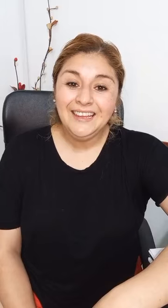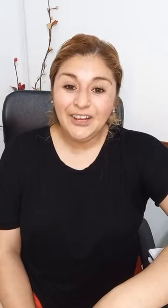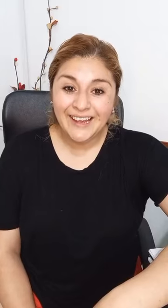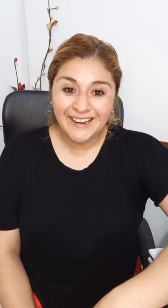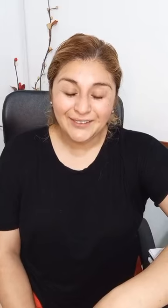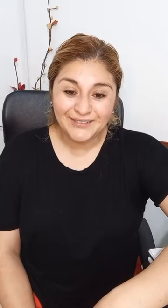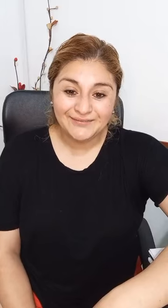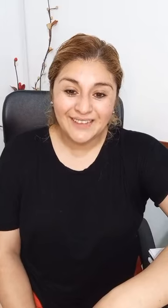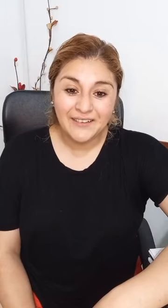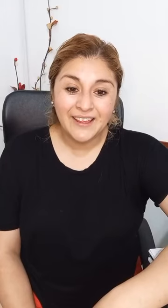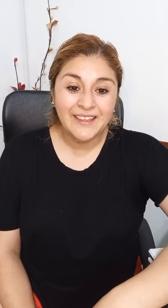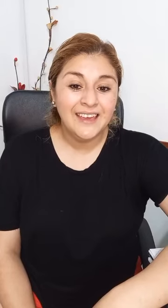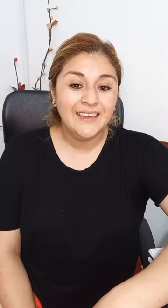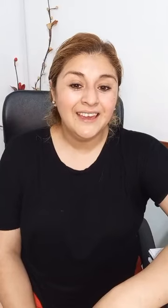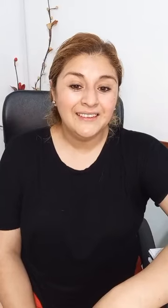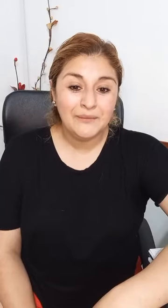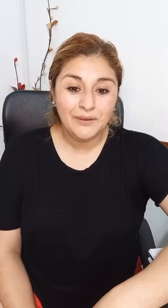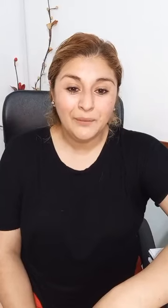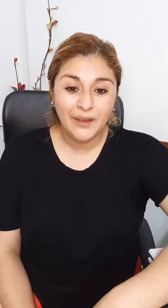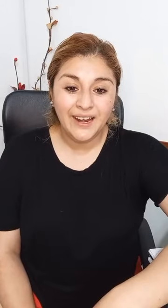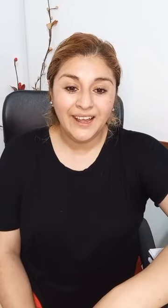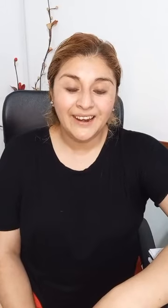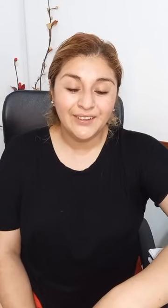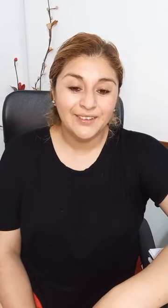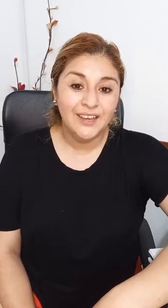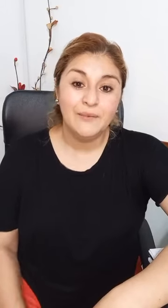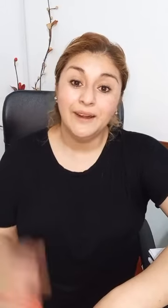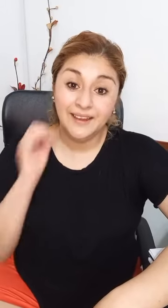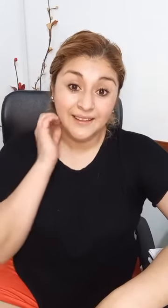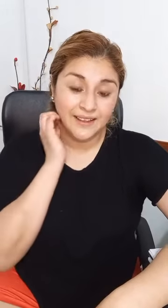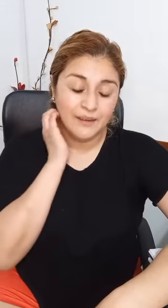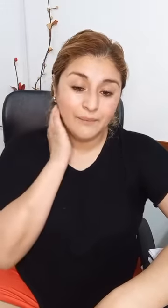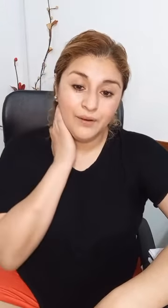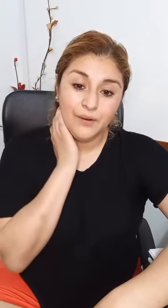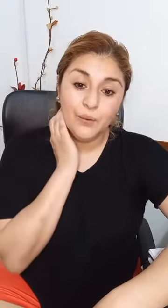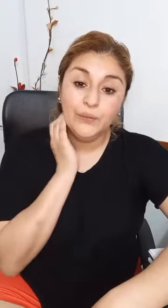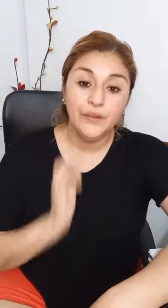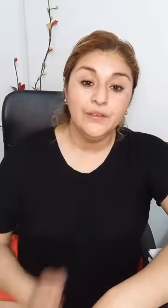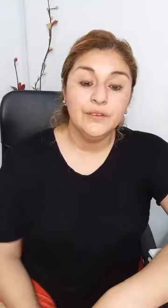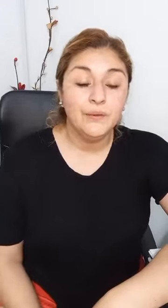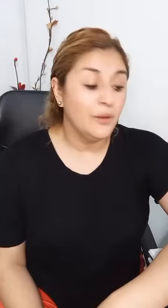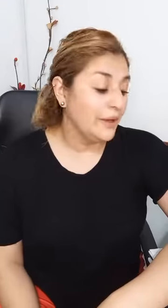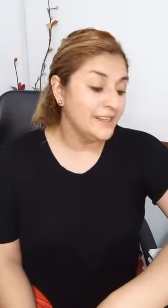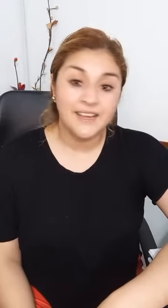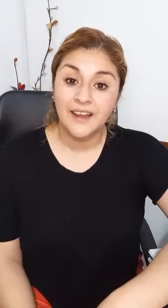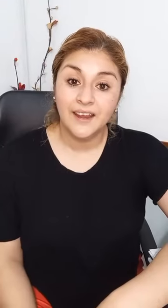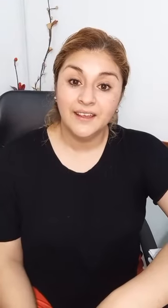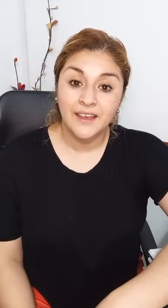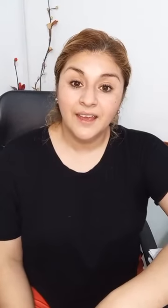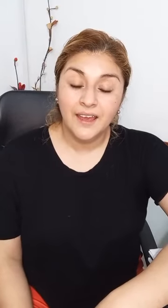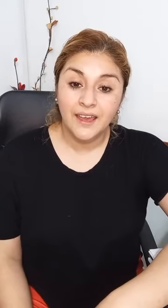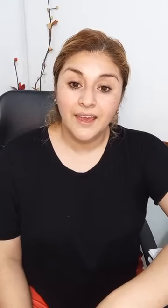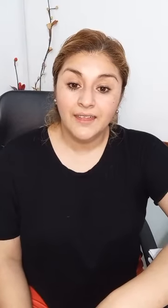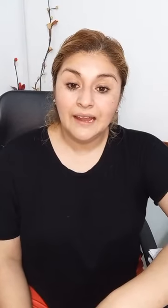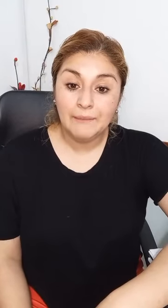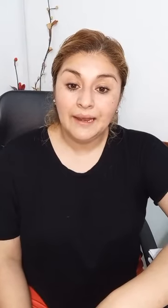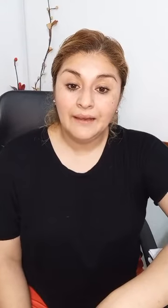Qué lindo leerlo. La verdad es que es hermoso poder leerlo. ¿Sí? Compartir este tiempo juntos. Y bueno, poder charlar